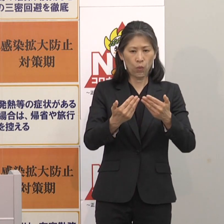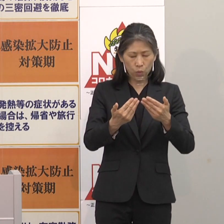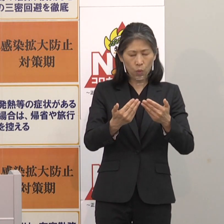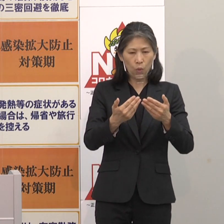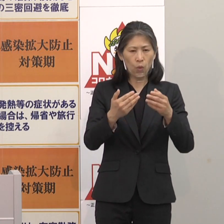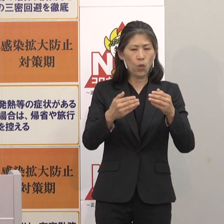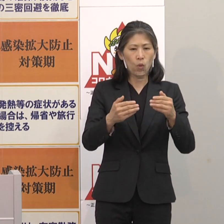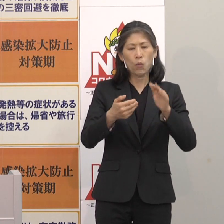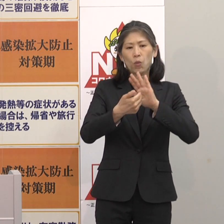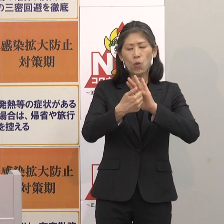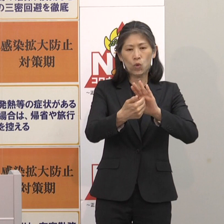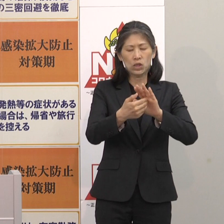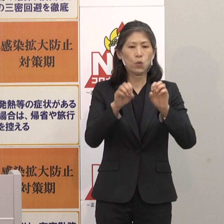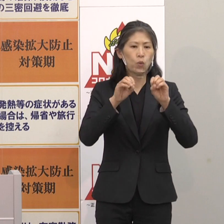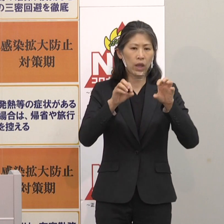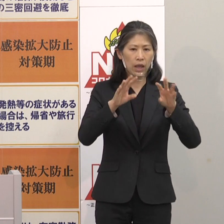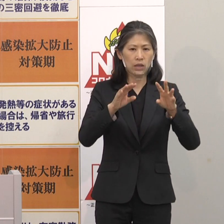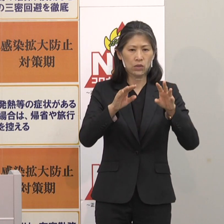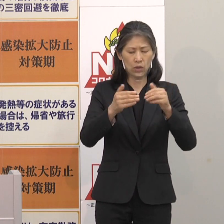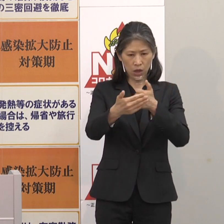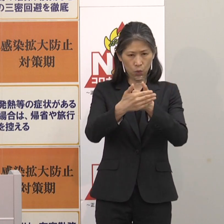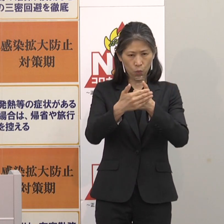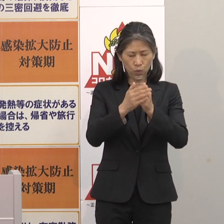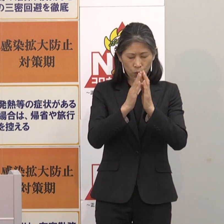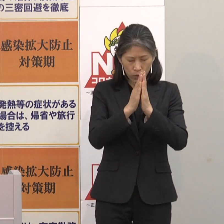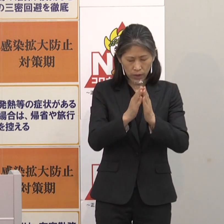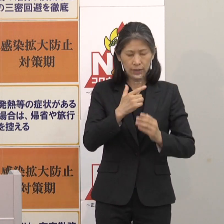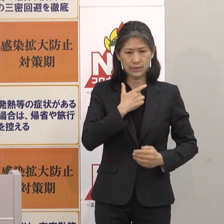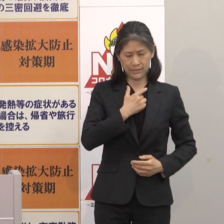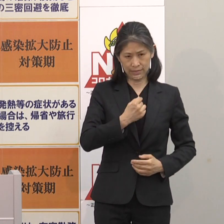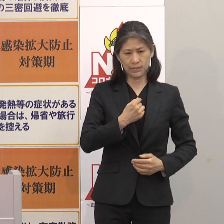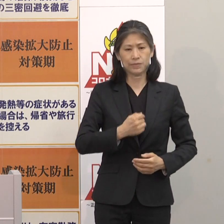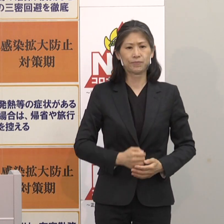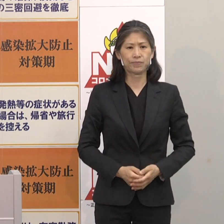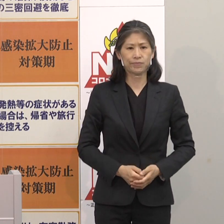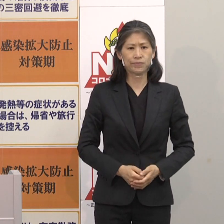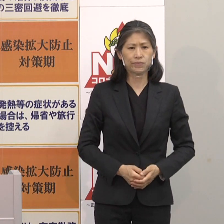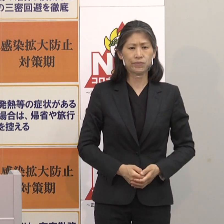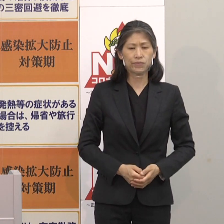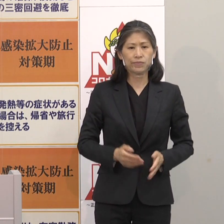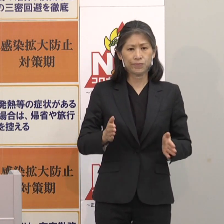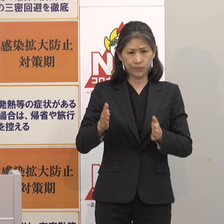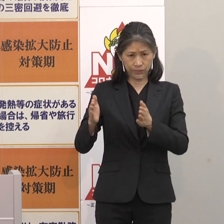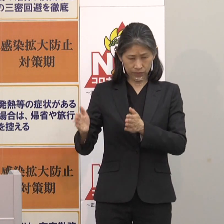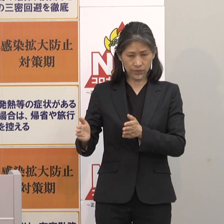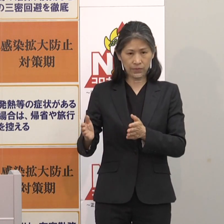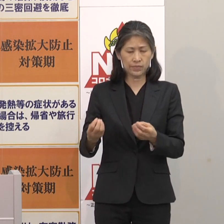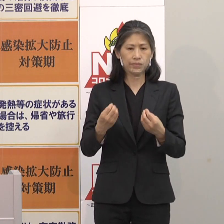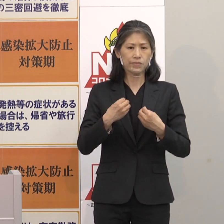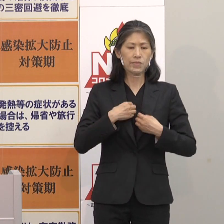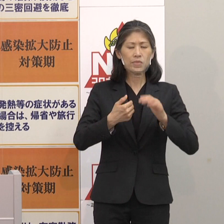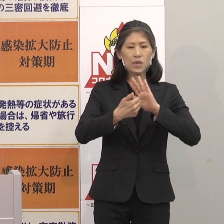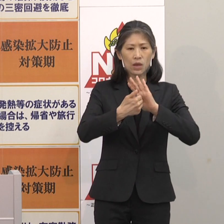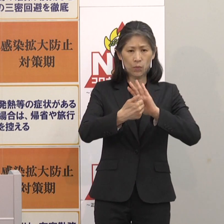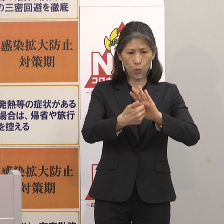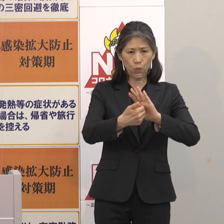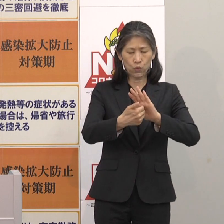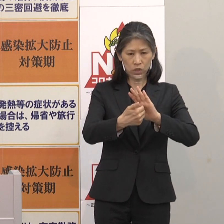協力をお願いしたいと存じます。次に感染防